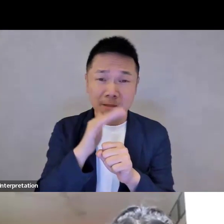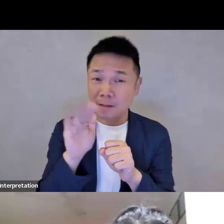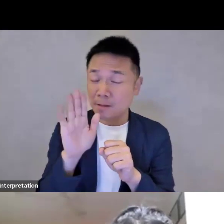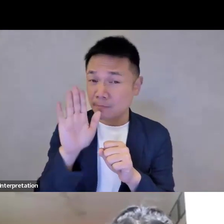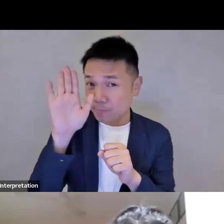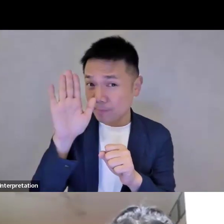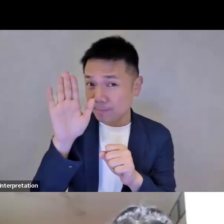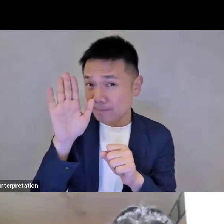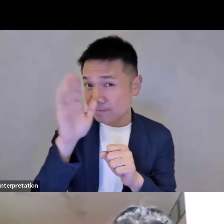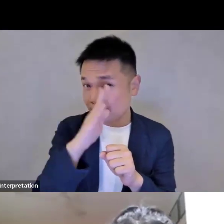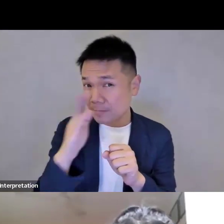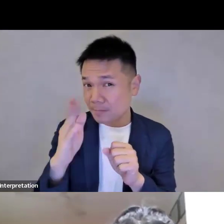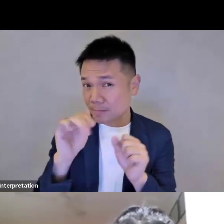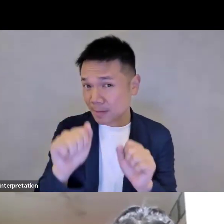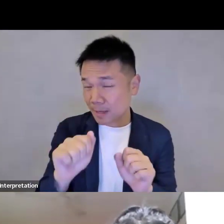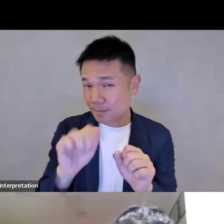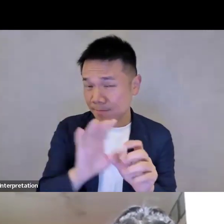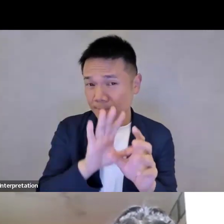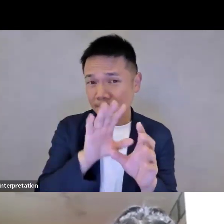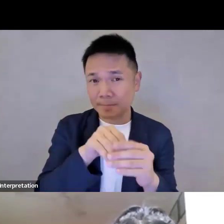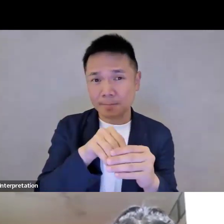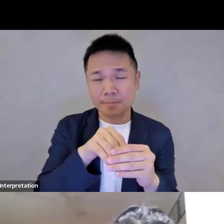是因为这边我们的这频道有些问题，